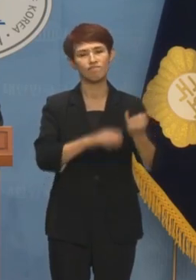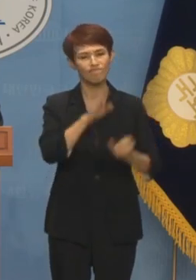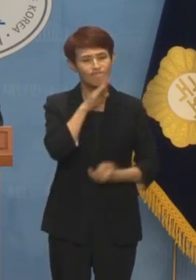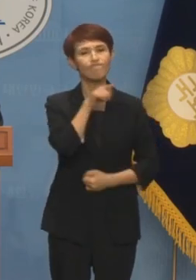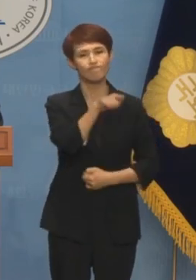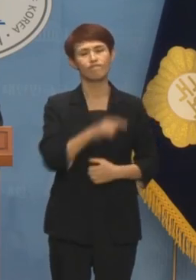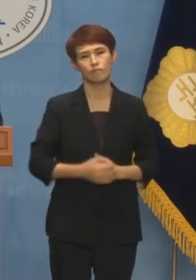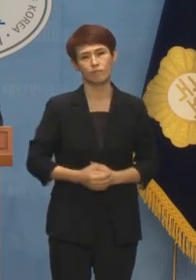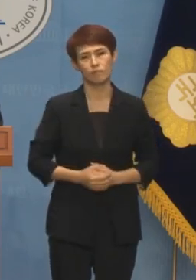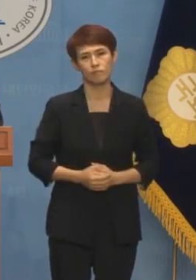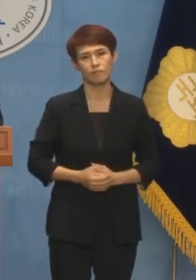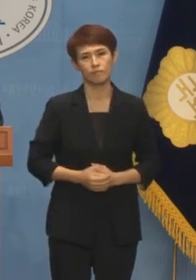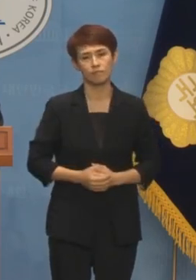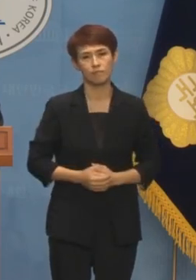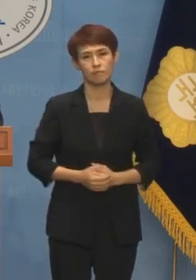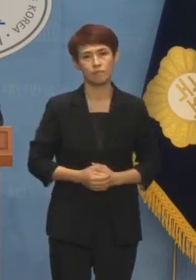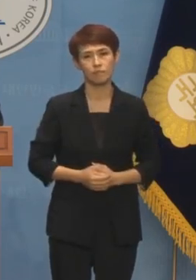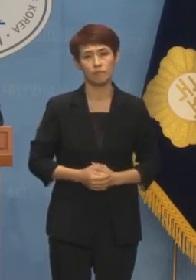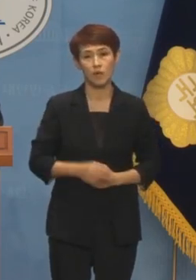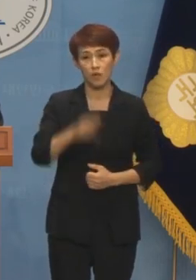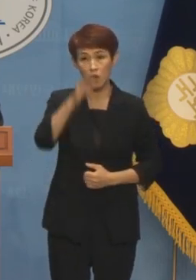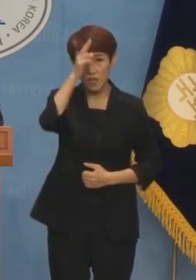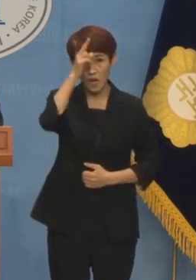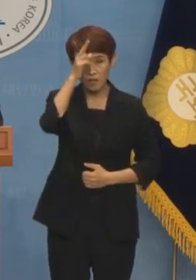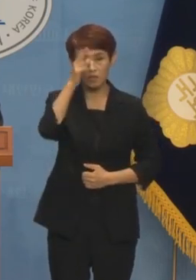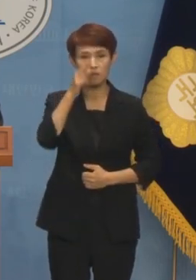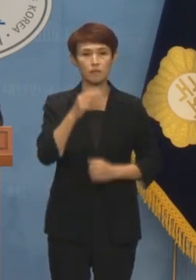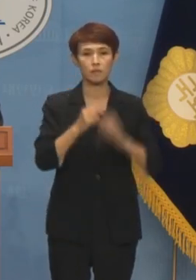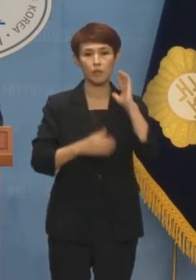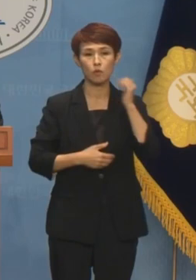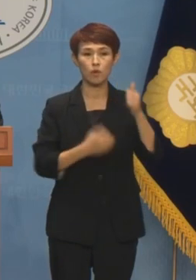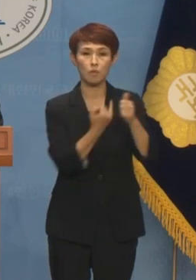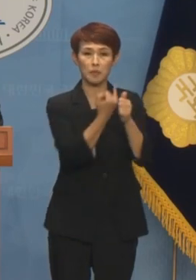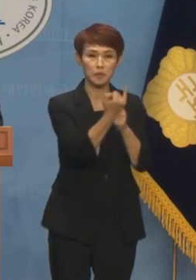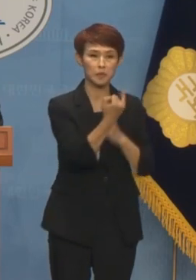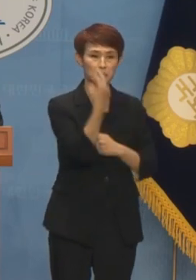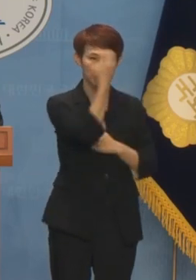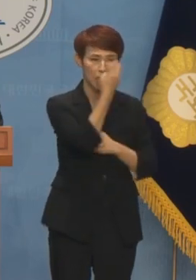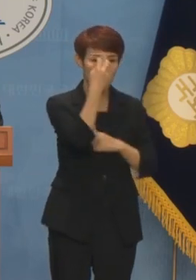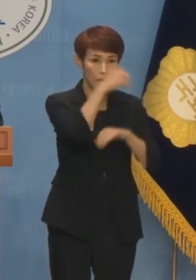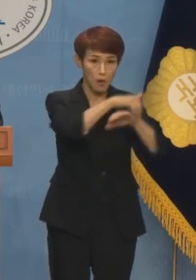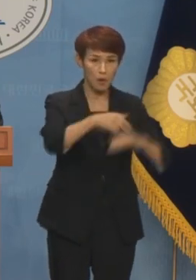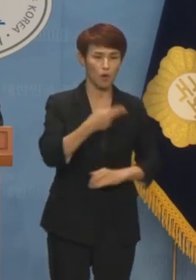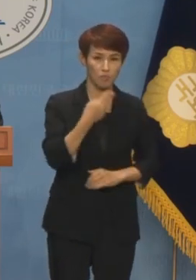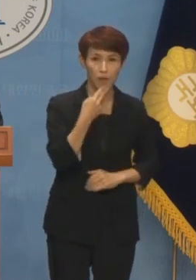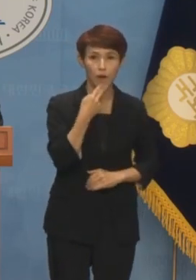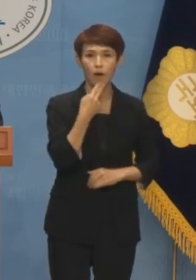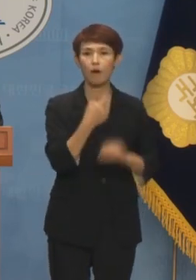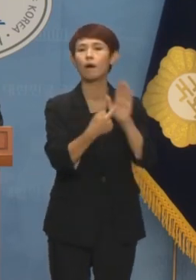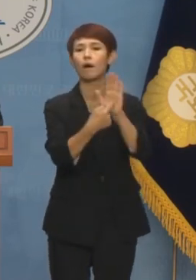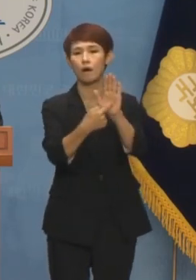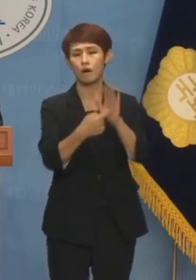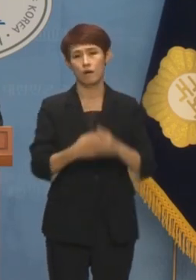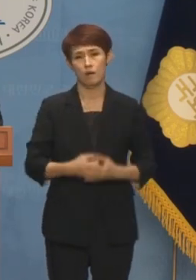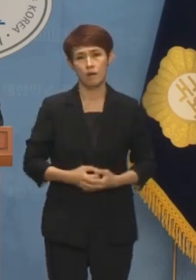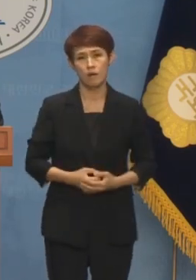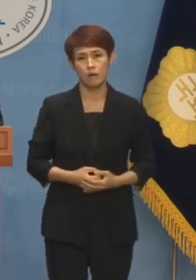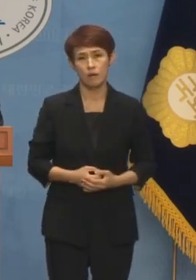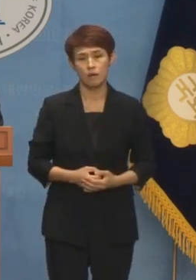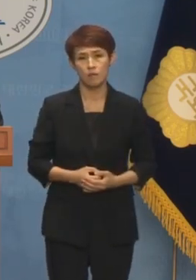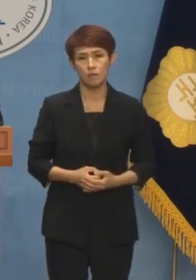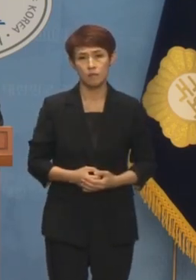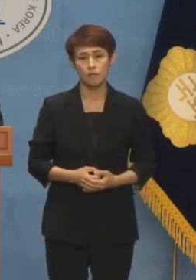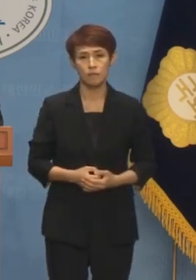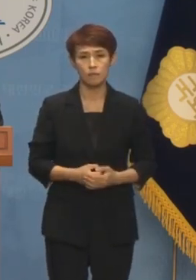진실입니다. 더욱이 경찰은 김건희 여사에 대해서는 조사 계획조차 없다고 밝혔습니다.